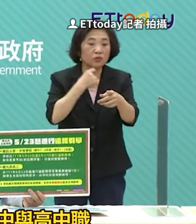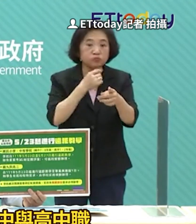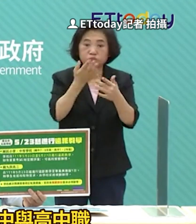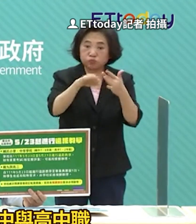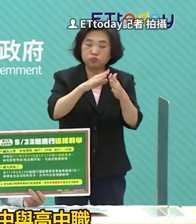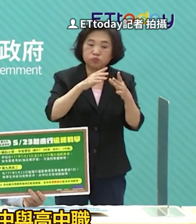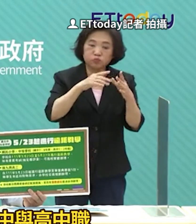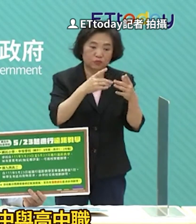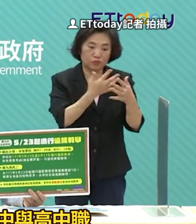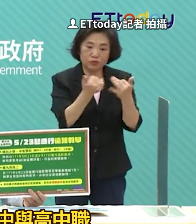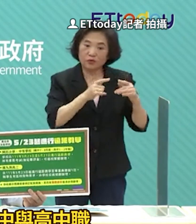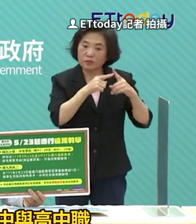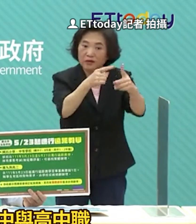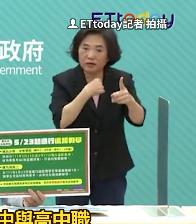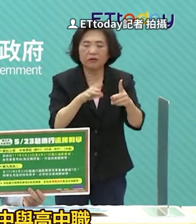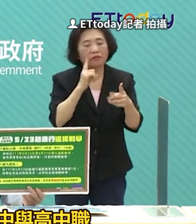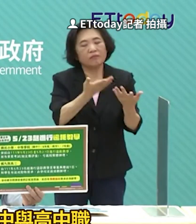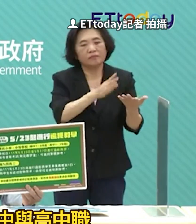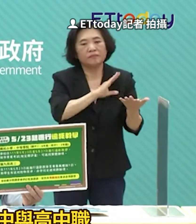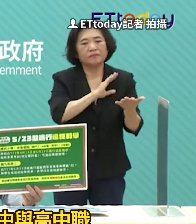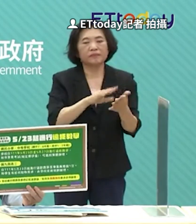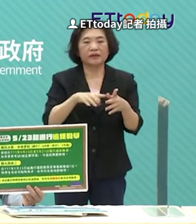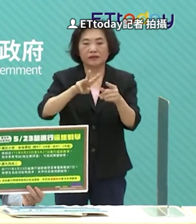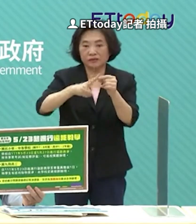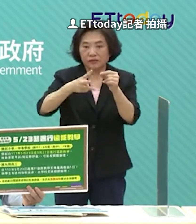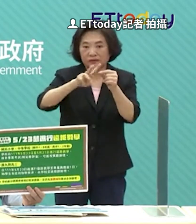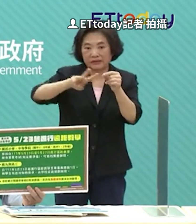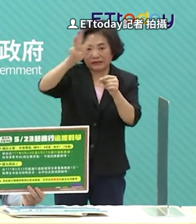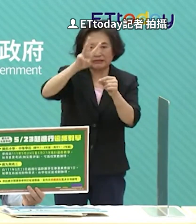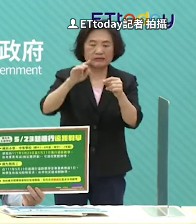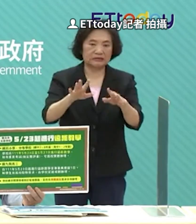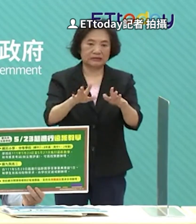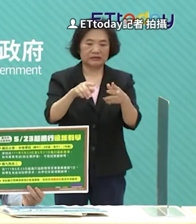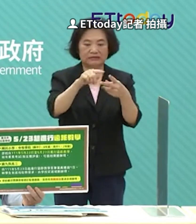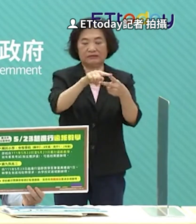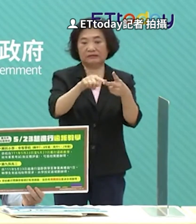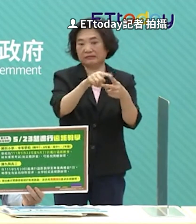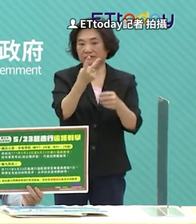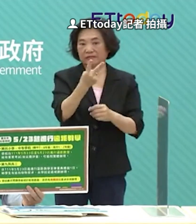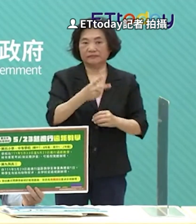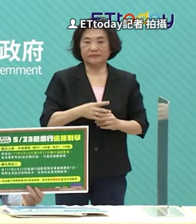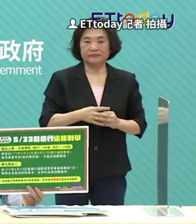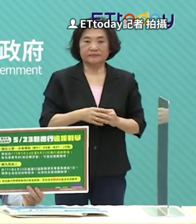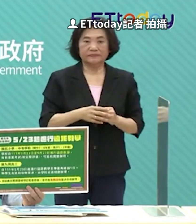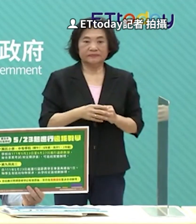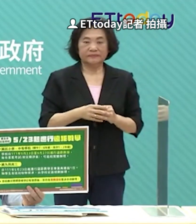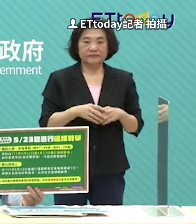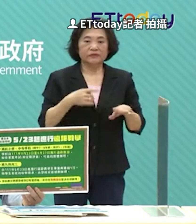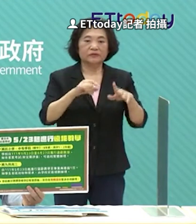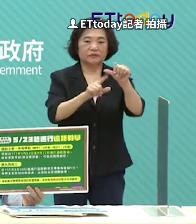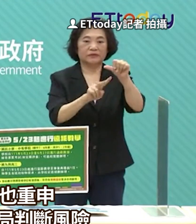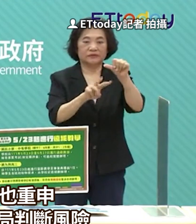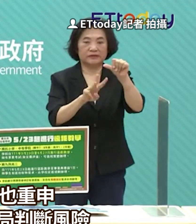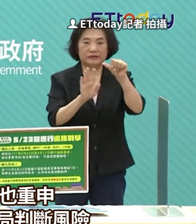回到学校。那国三跟高三，你知道哈，现在叫国九了哈，国三跟高三，这个我们从5月23